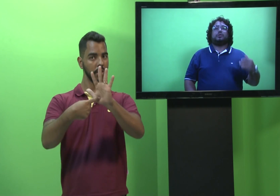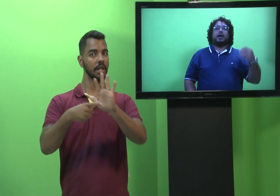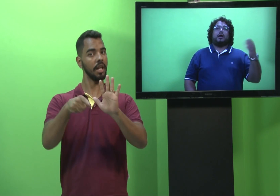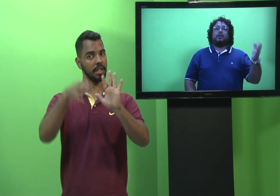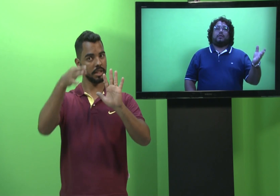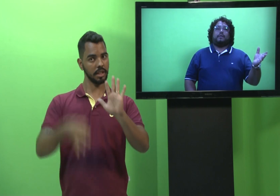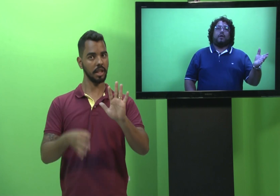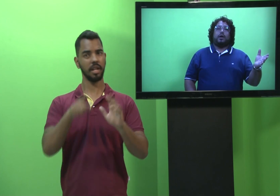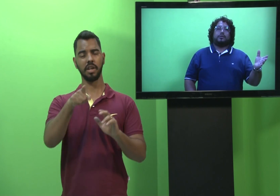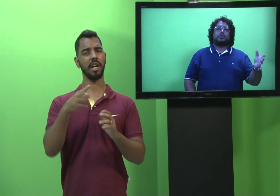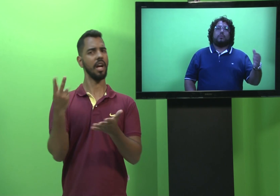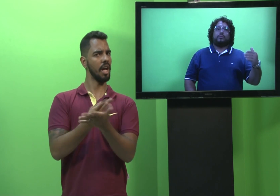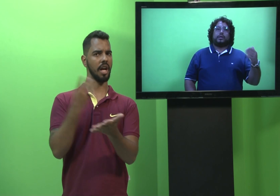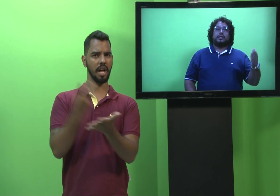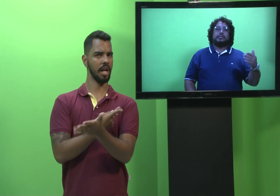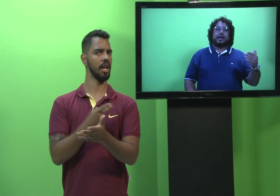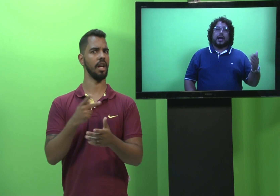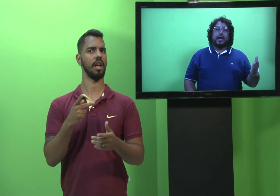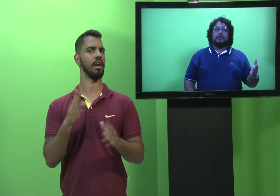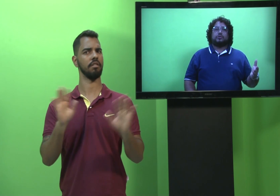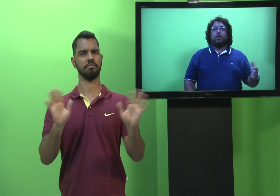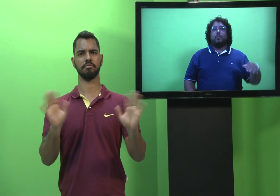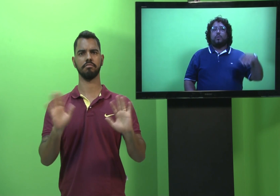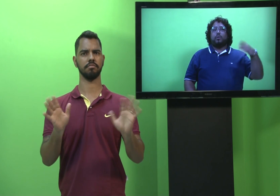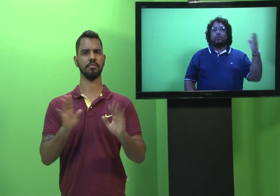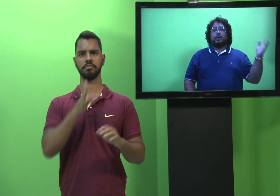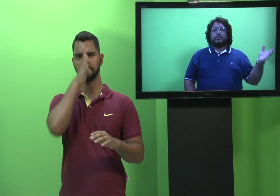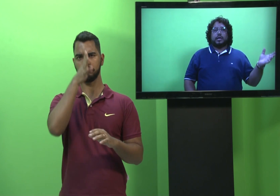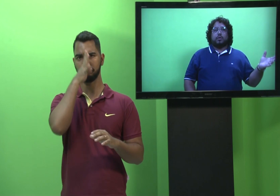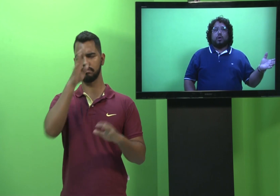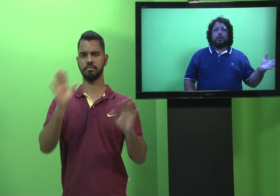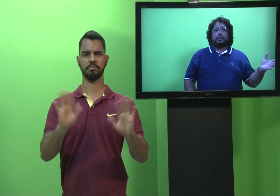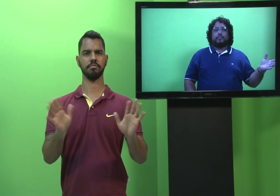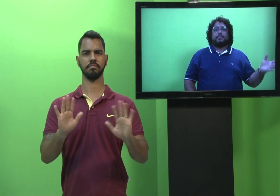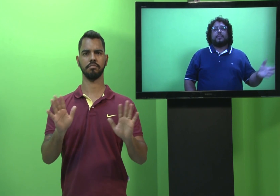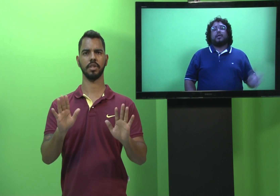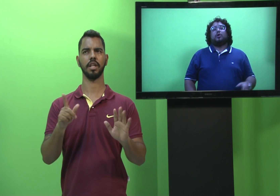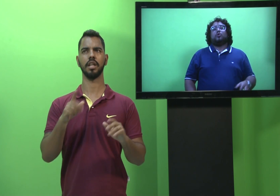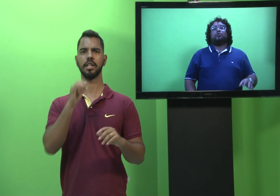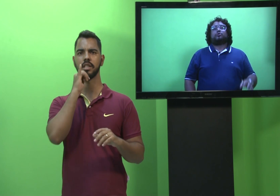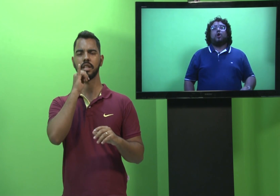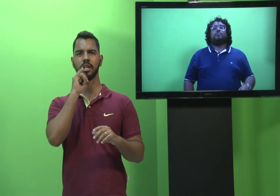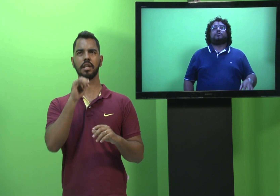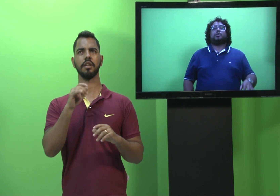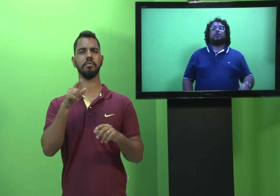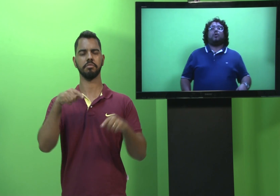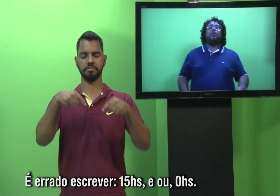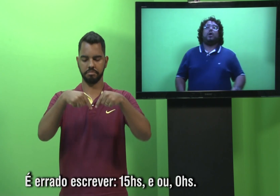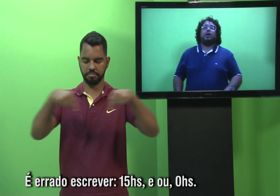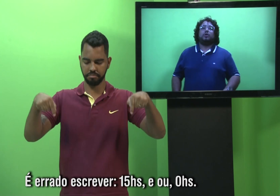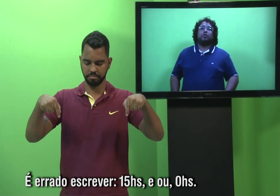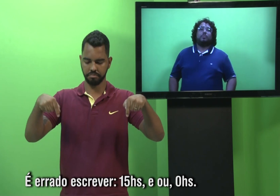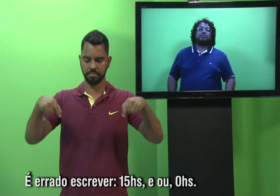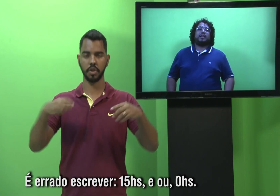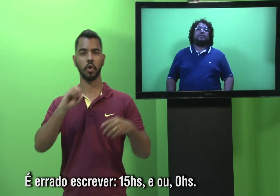15 horas como um 15HS ou por 0 hora. Os nomes de rua e números devem